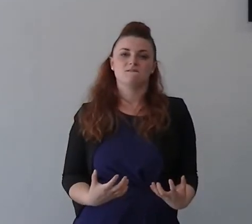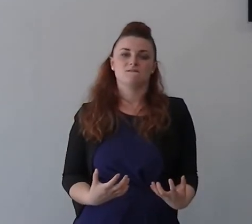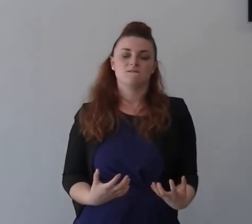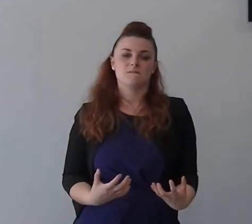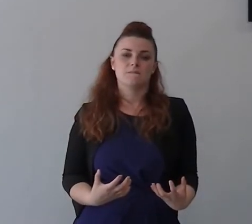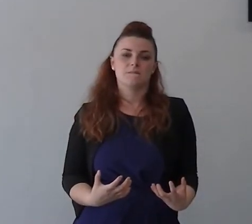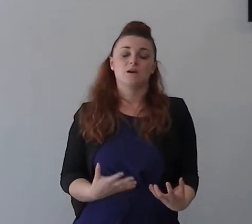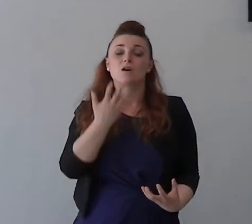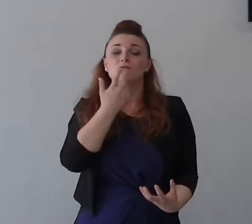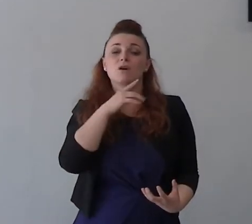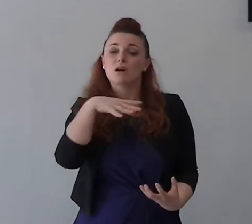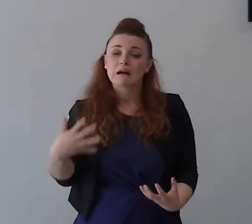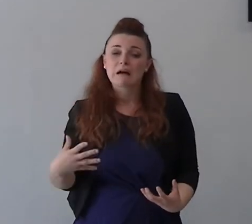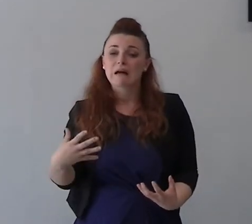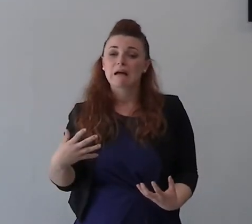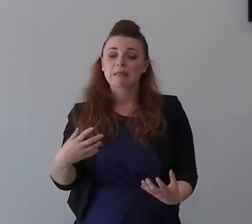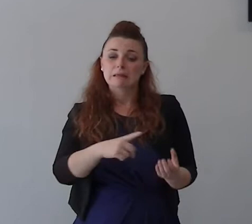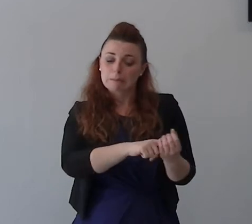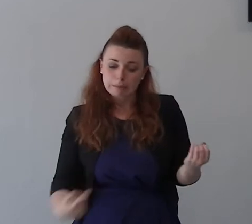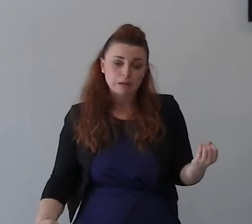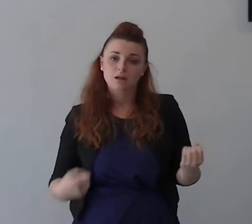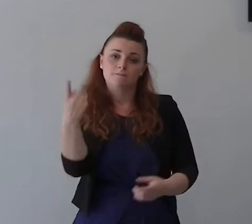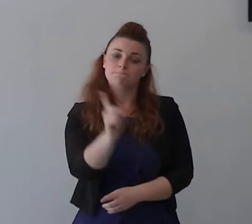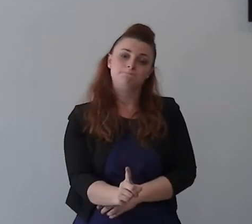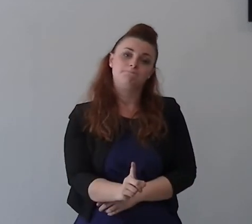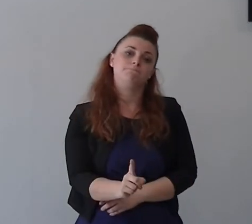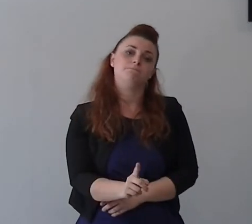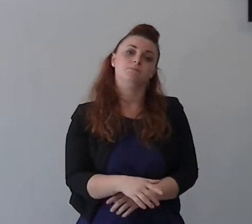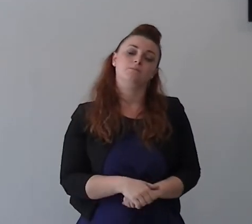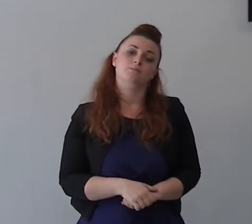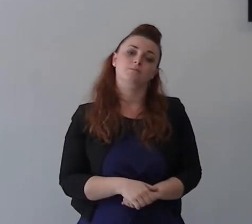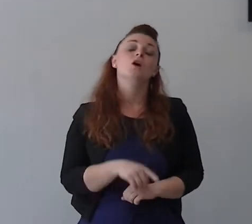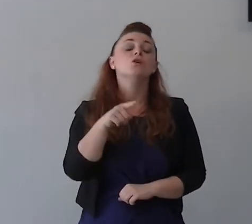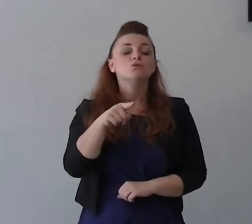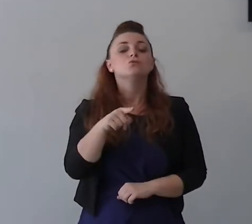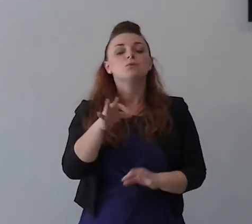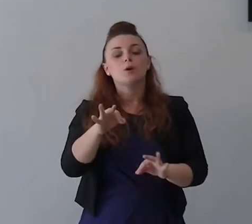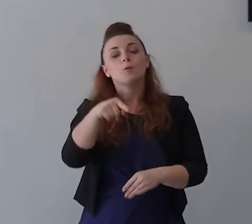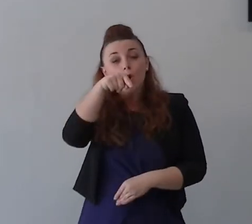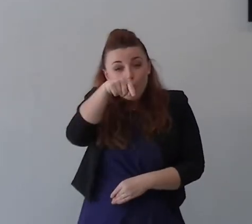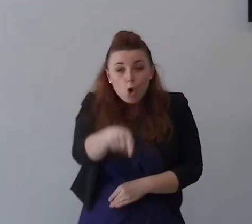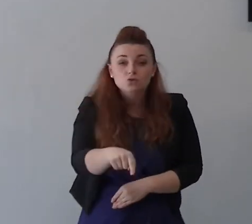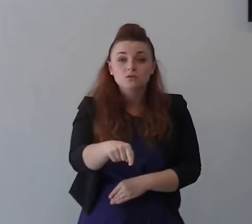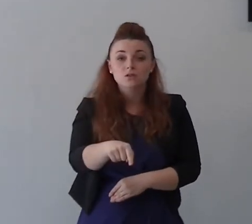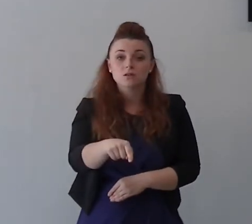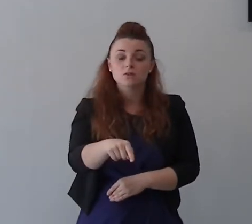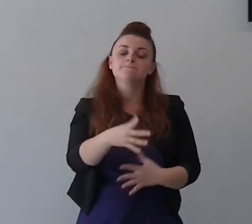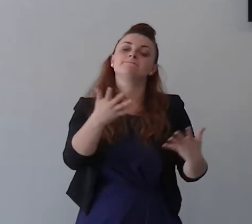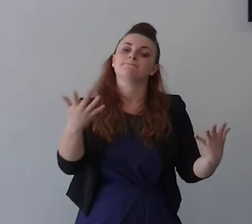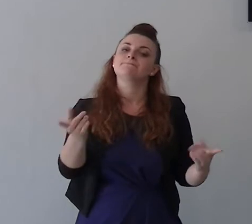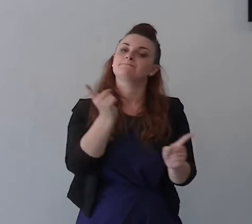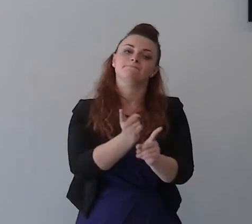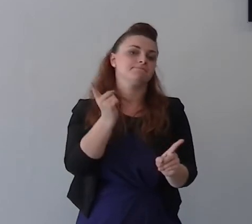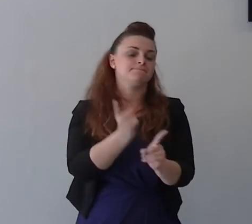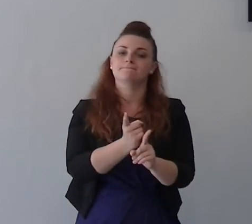altre speranze fallite, non vuoi provarne altre. Se sei lì, se sei lì, allora